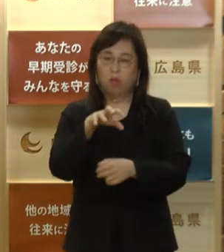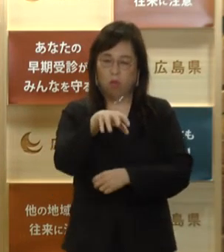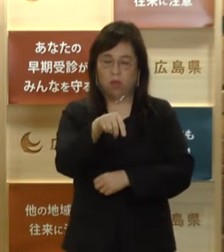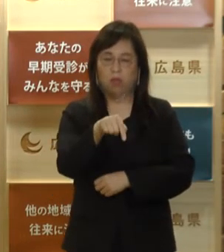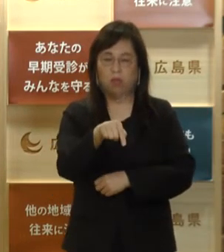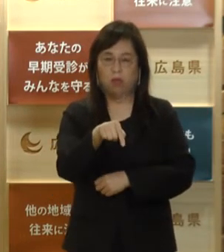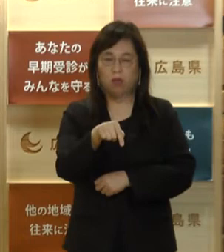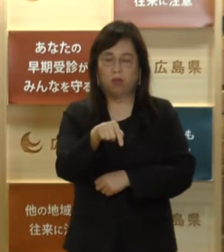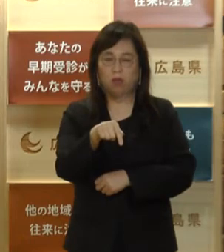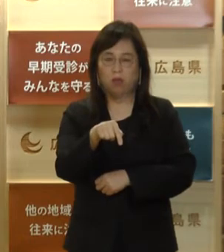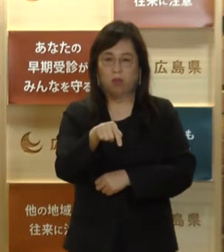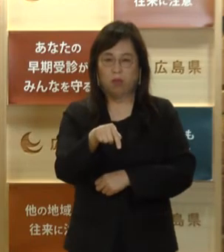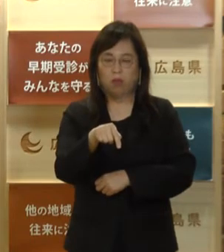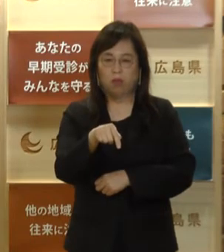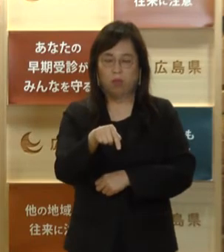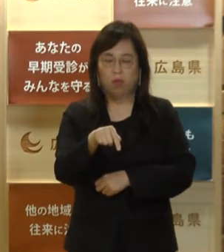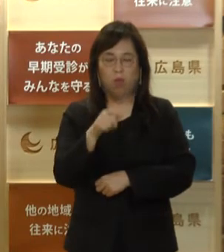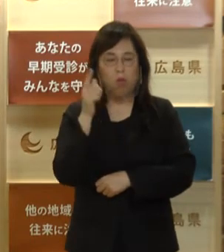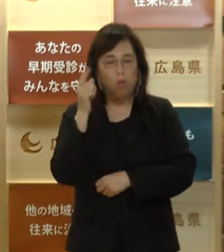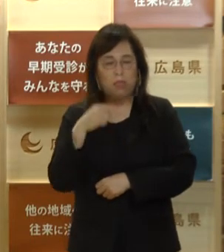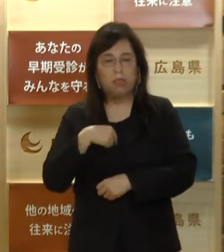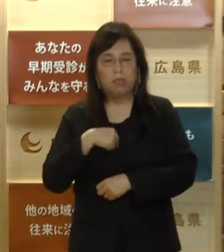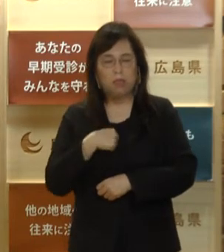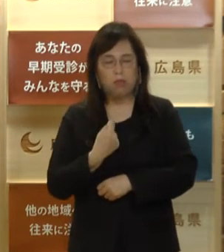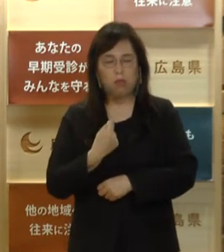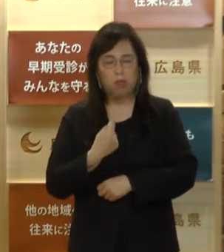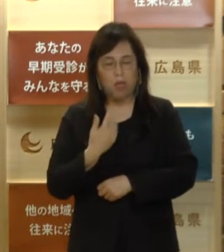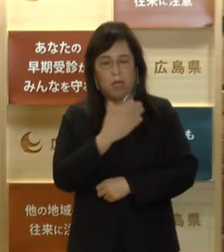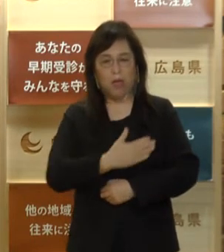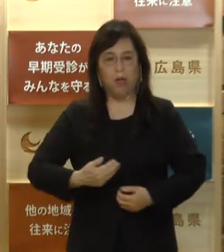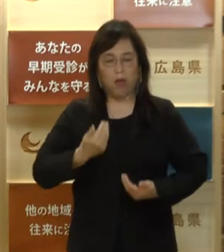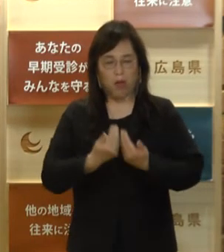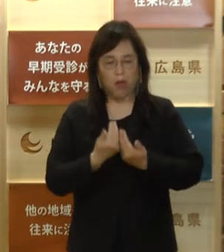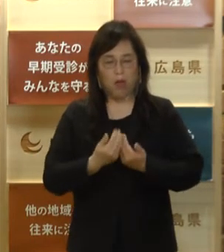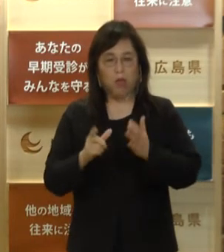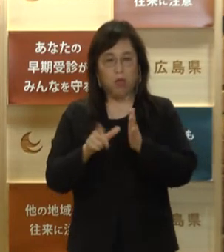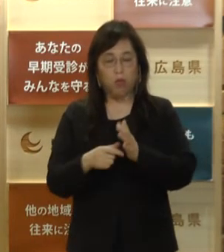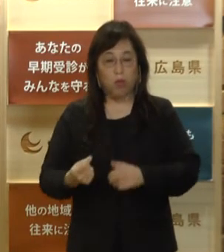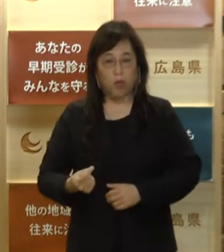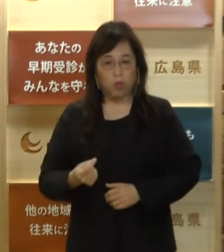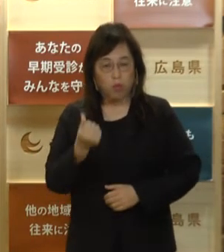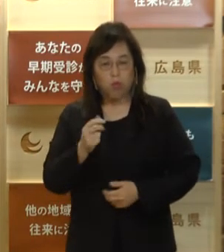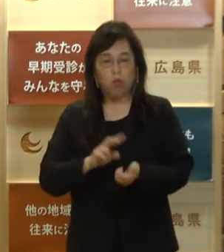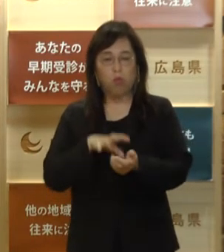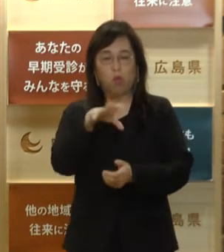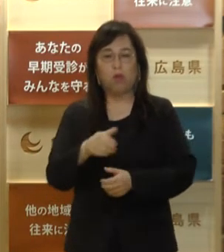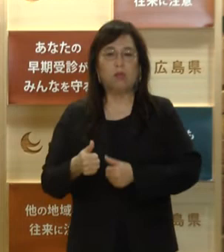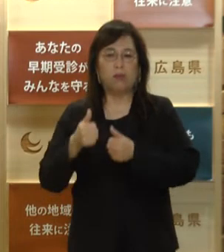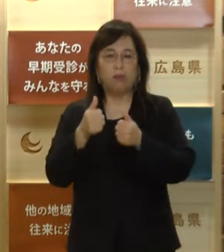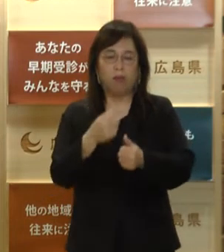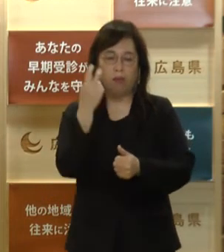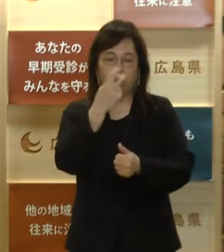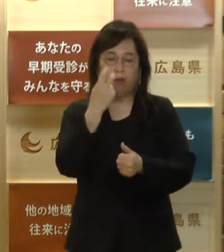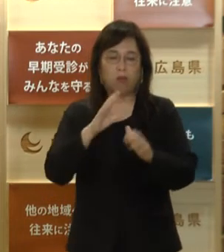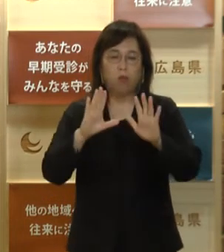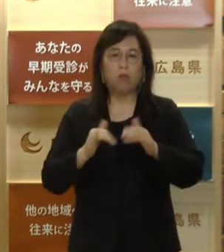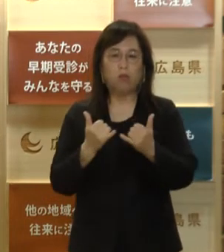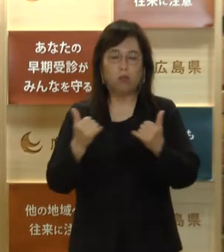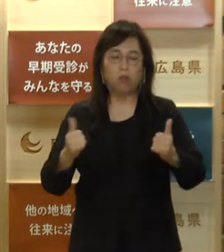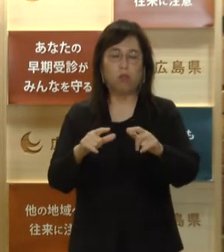なって、症状が少しあると言っていただいているっていうのが増えていると思うんですが、